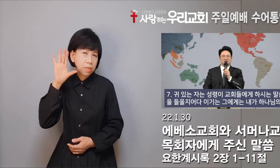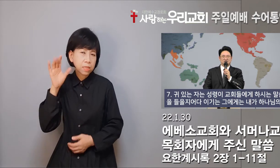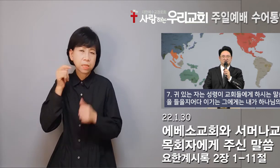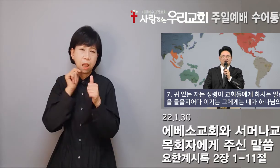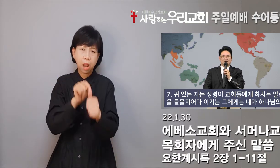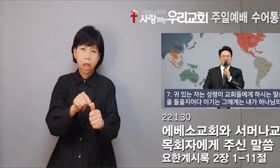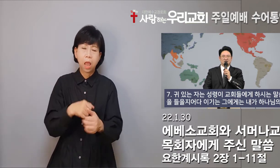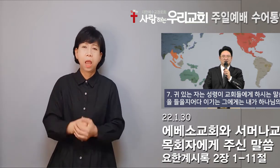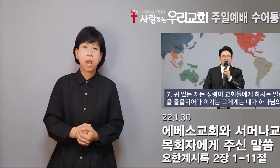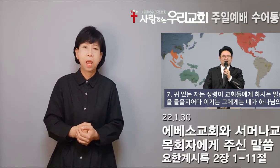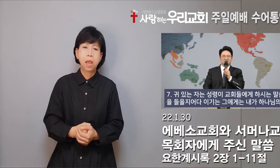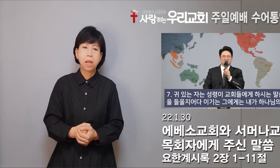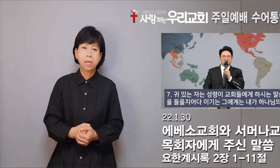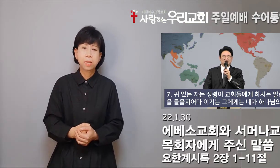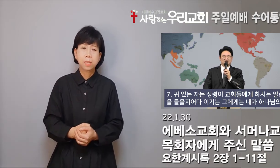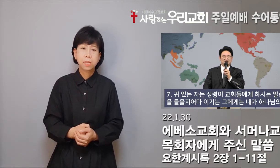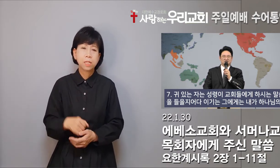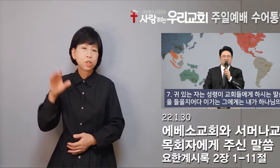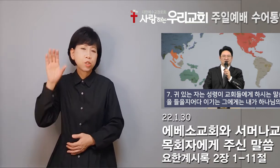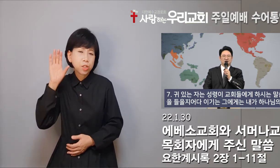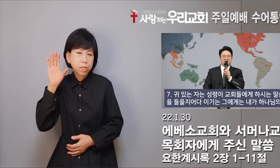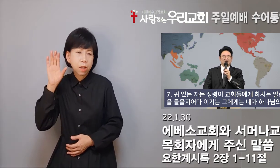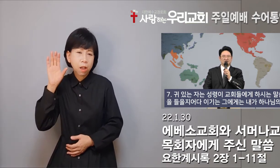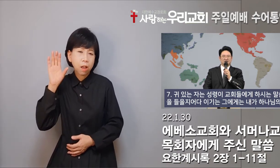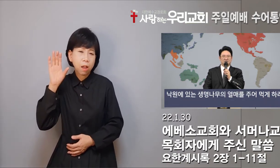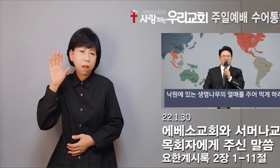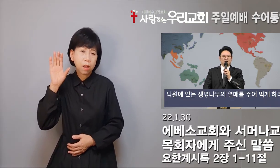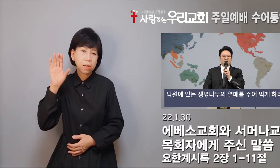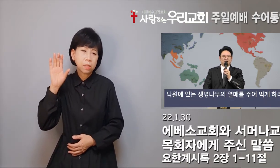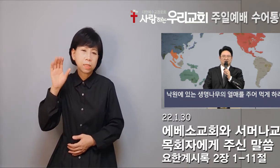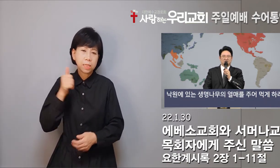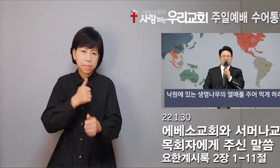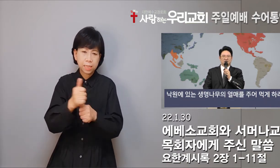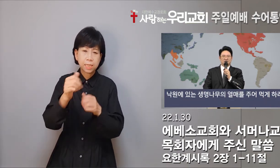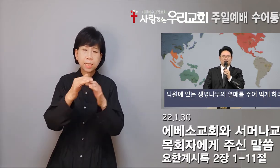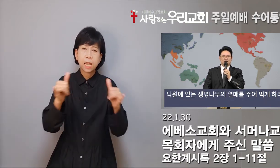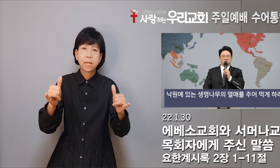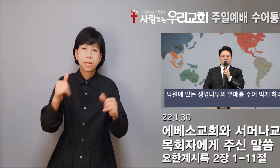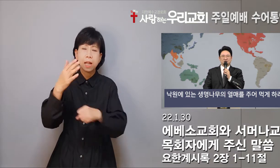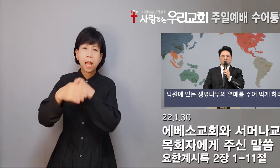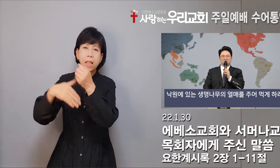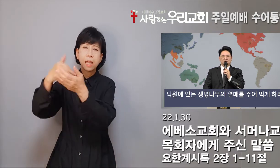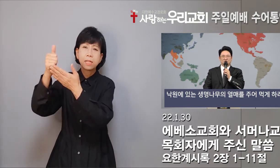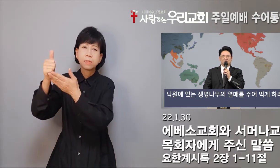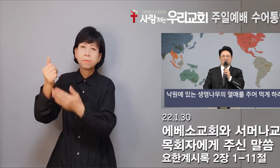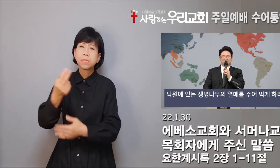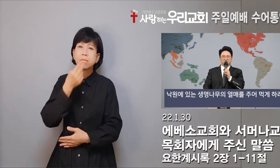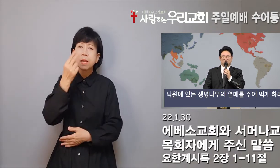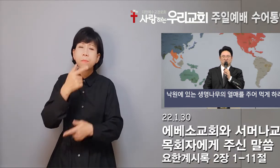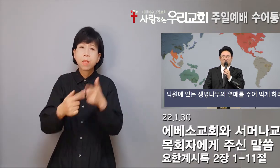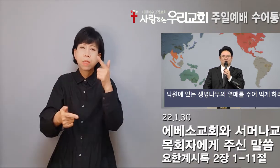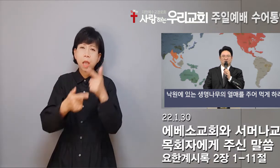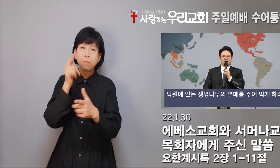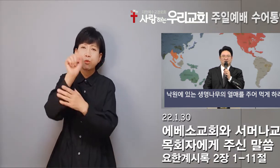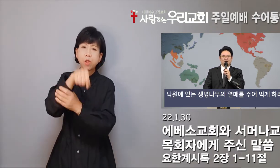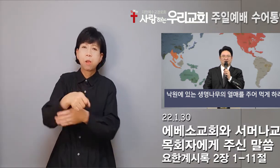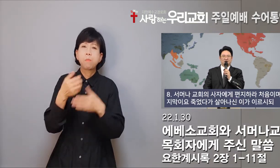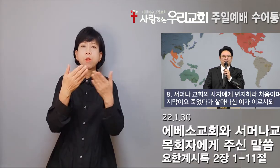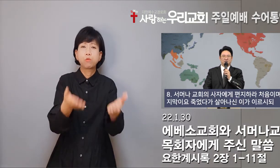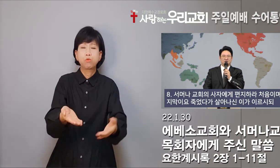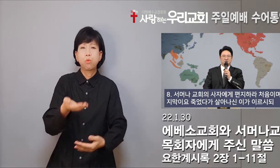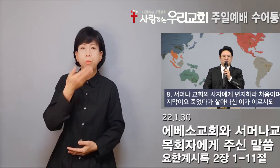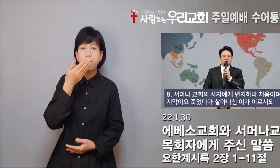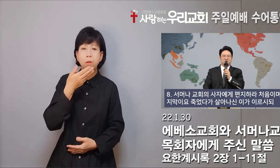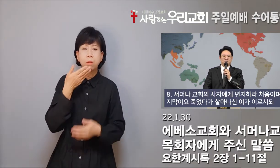말씀을 들을지어다. 이기는 그에게는 내가 하나님의 낙원에 있는 생명나무의 열매를 주어 먹게